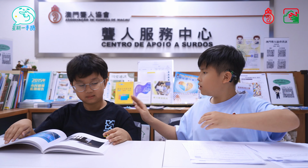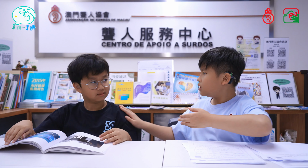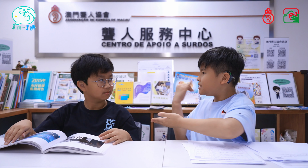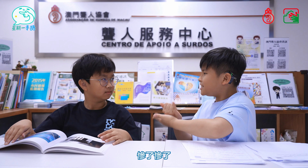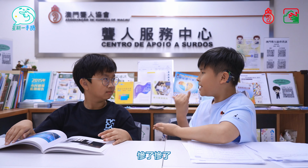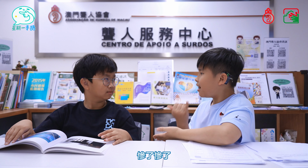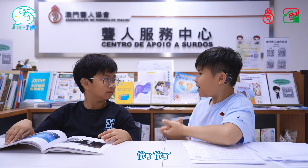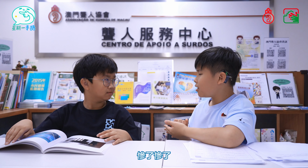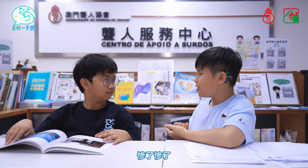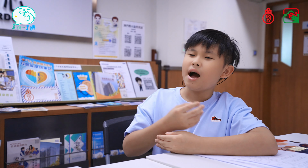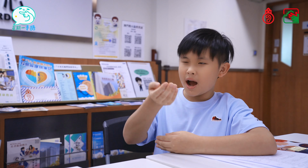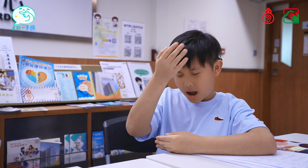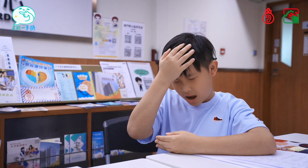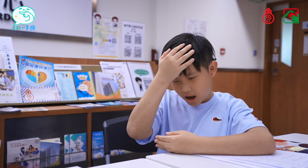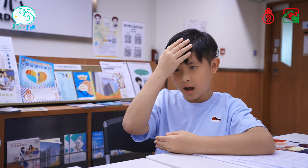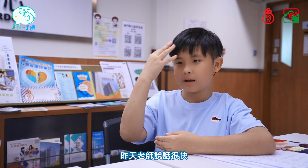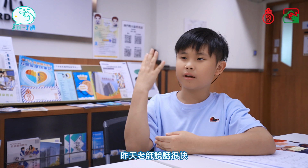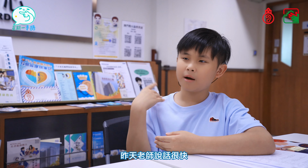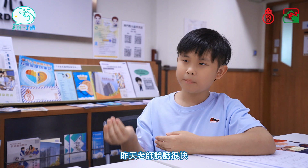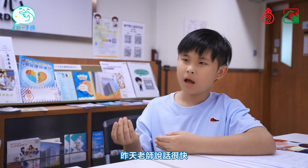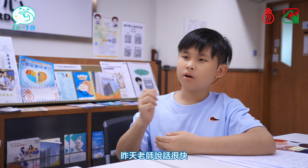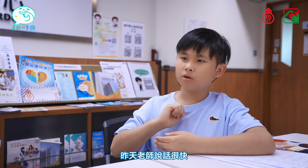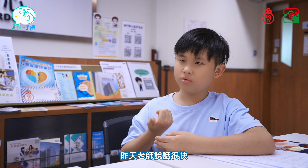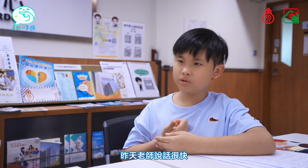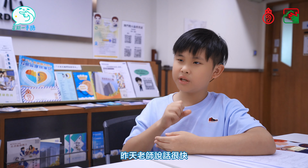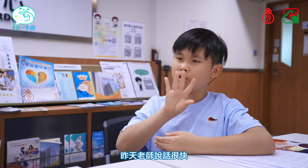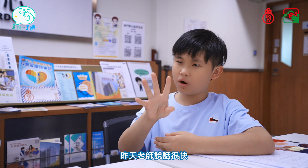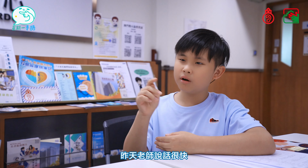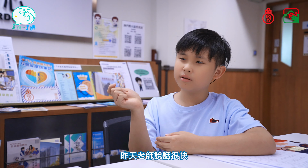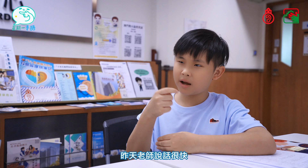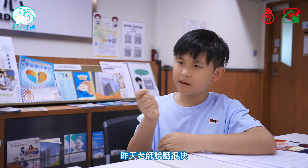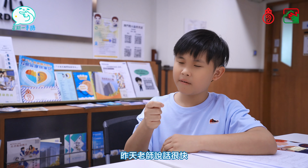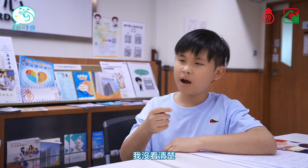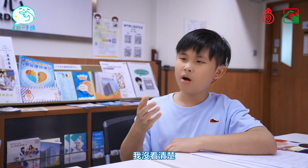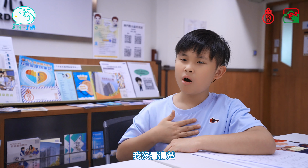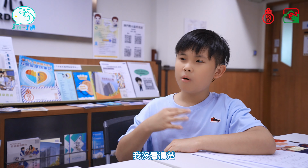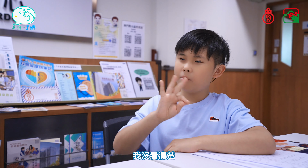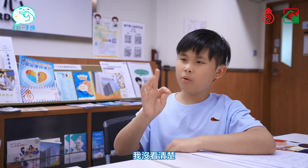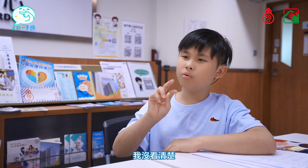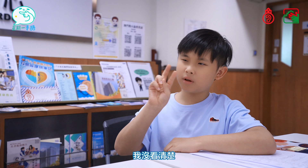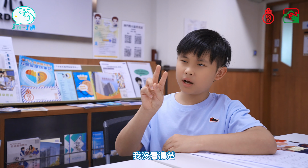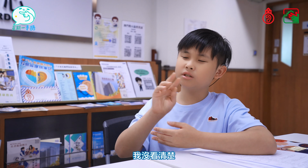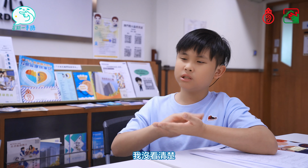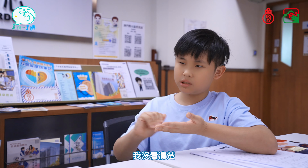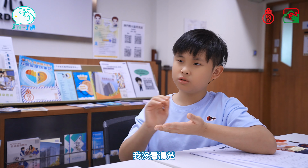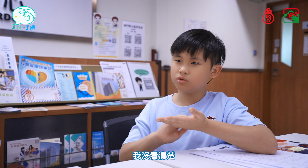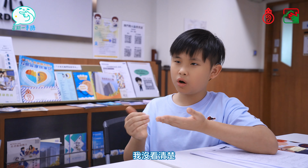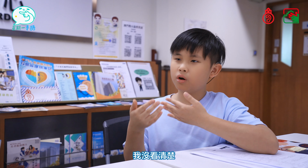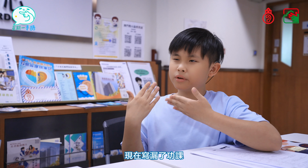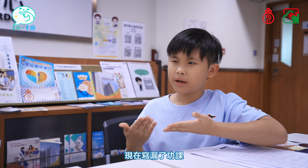哎呀，慘啦慘啦！尋日老師講嘢好快啊，我冇睇清楚啊，依家